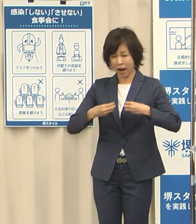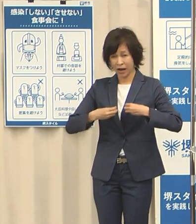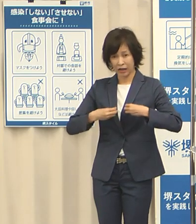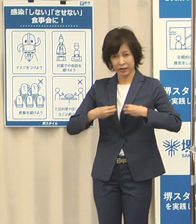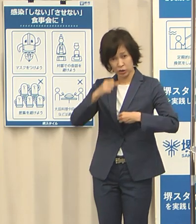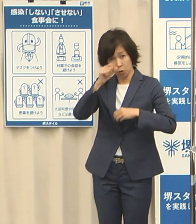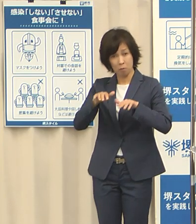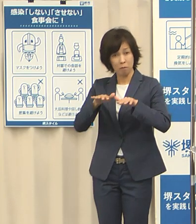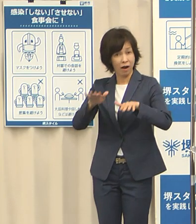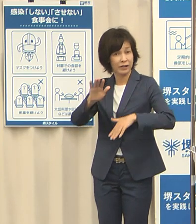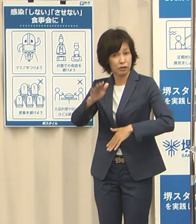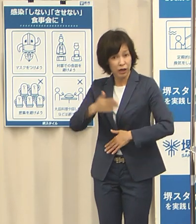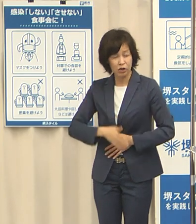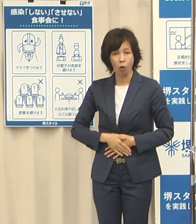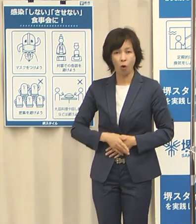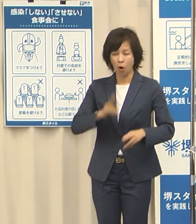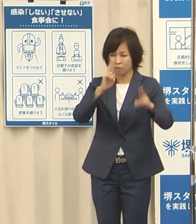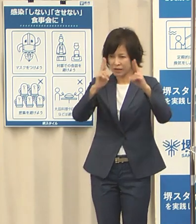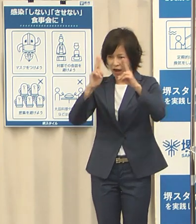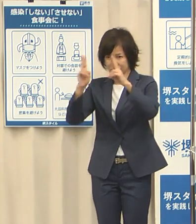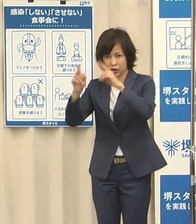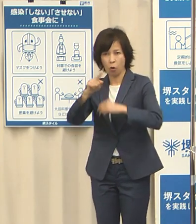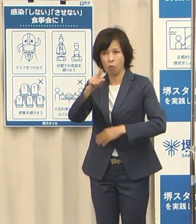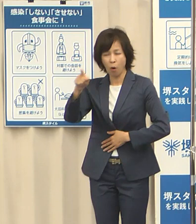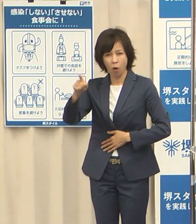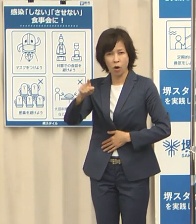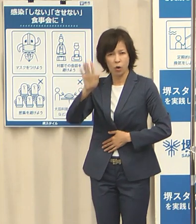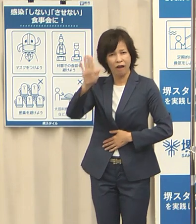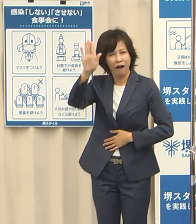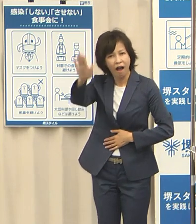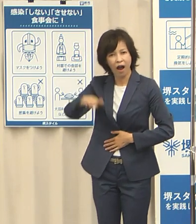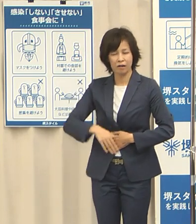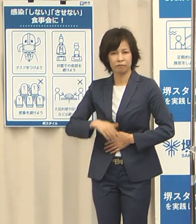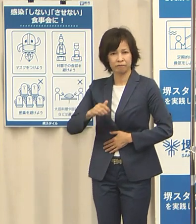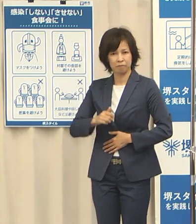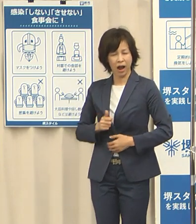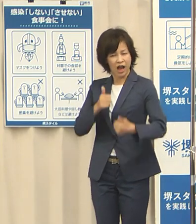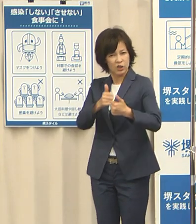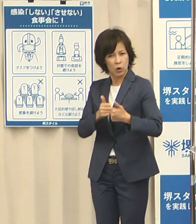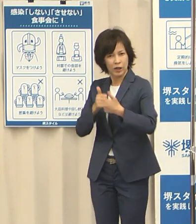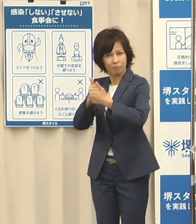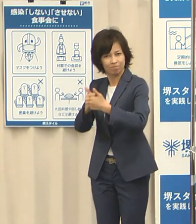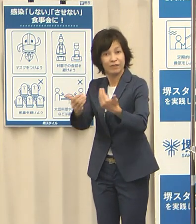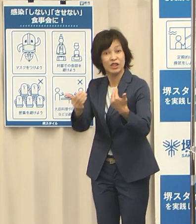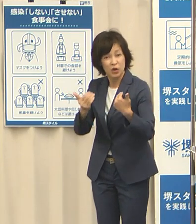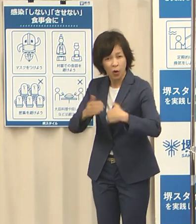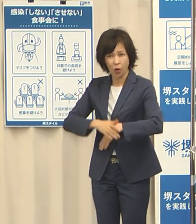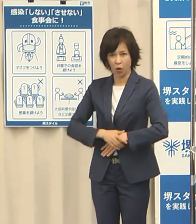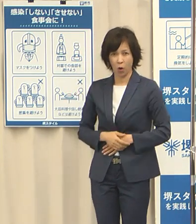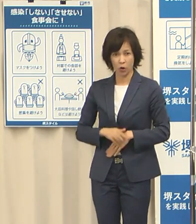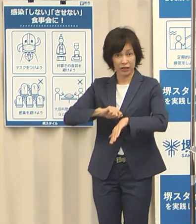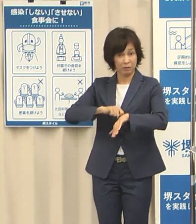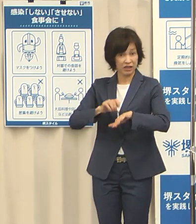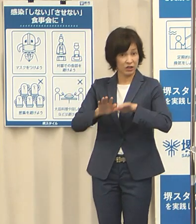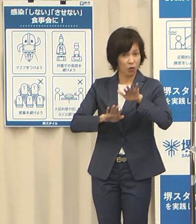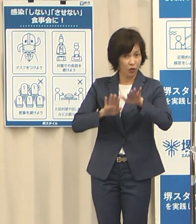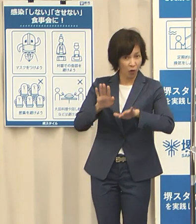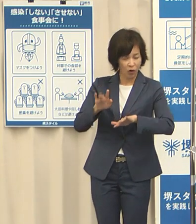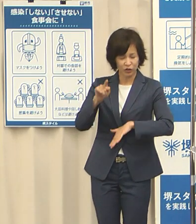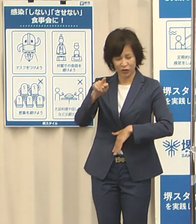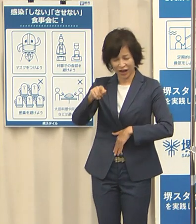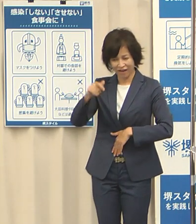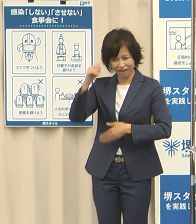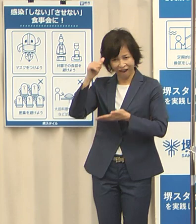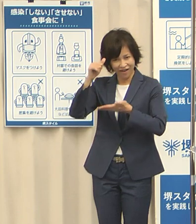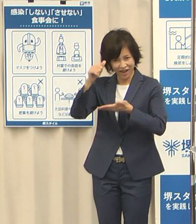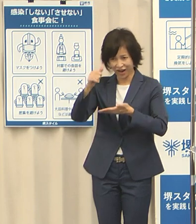間企業の皆様も挑戦をしなくては生き残れないという厳しい状況にあります。その中でどんどんアイデアが